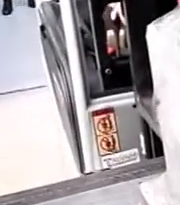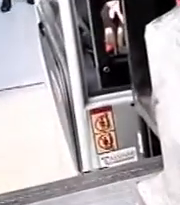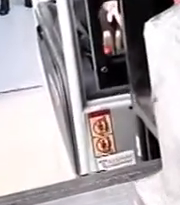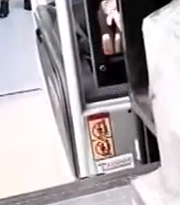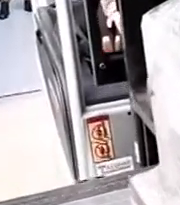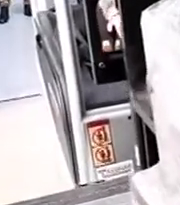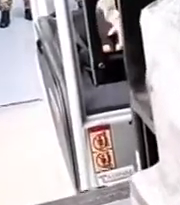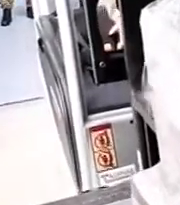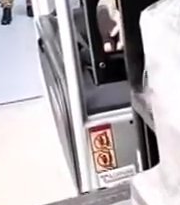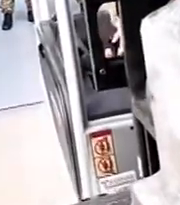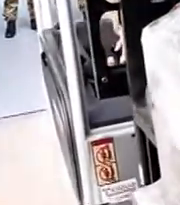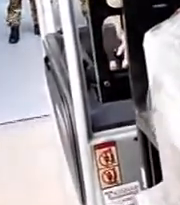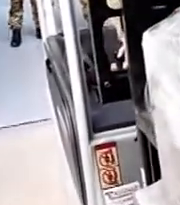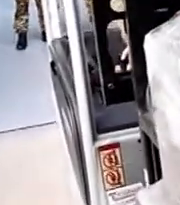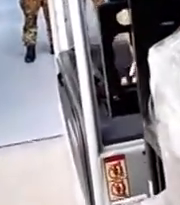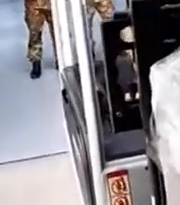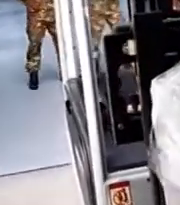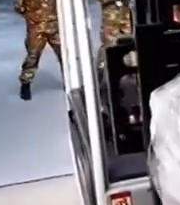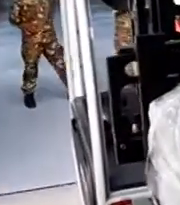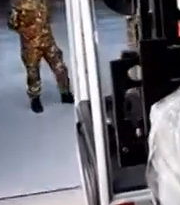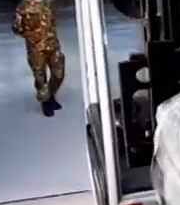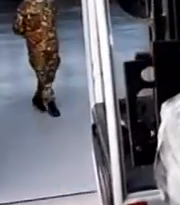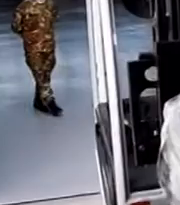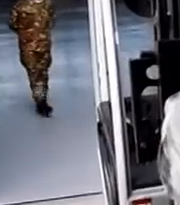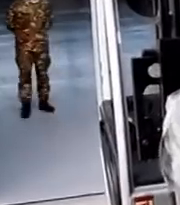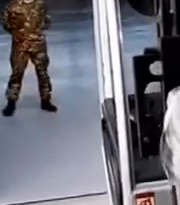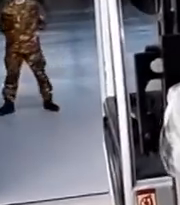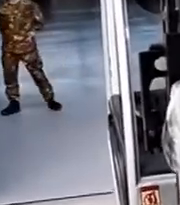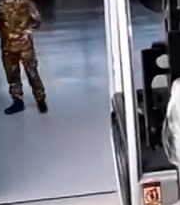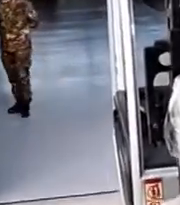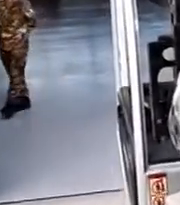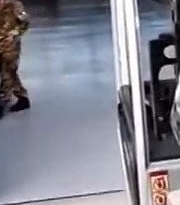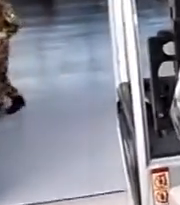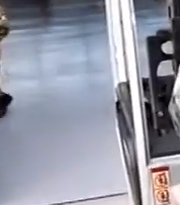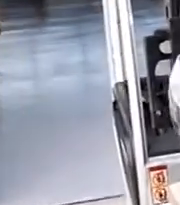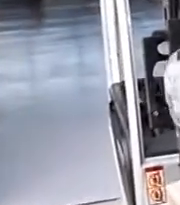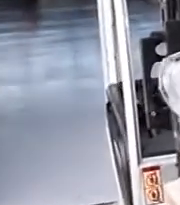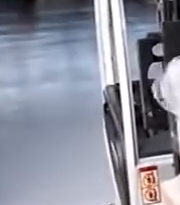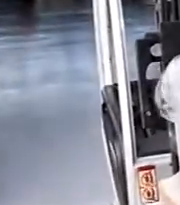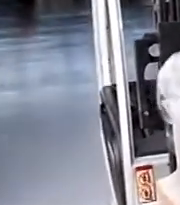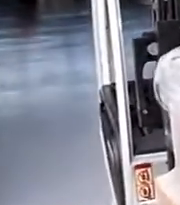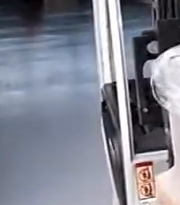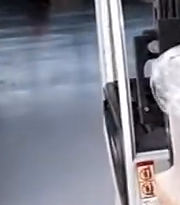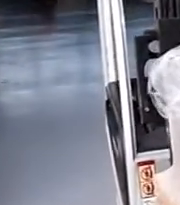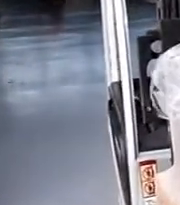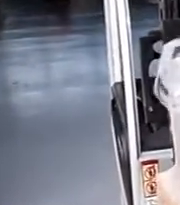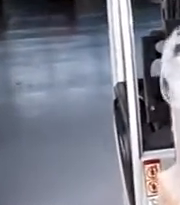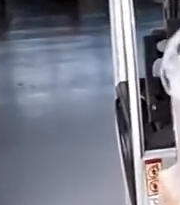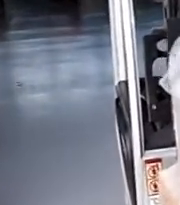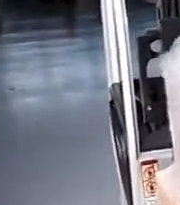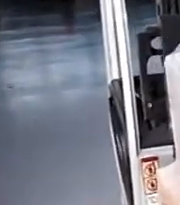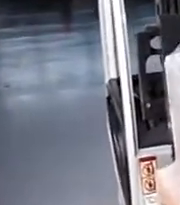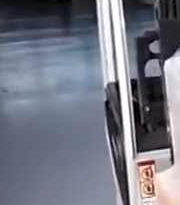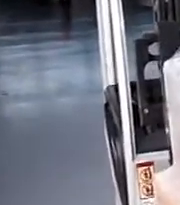pronta ad assegnare alle varie regioni già da domani le 184 mila dosi ferme a pratica di mare il friuli venezia giulia